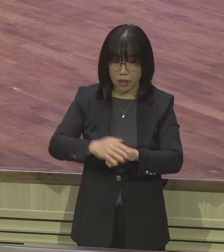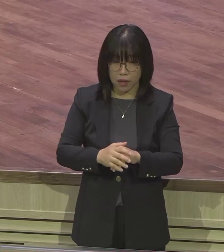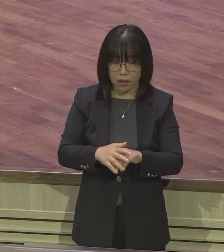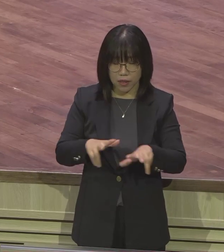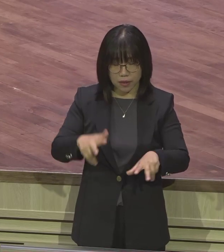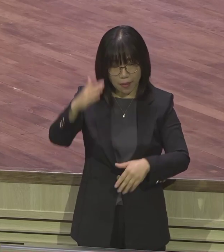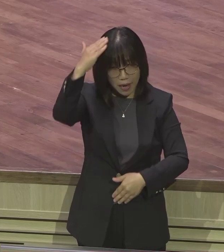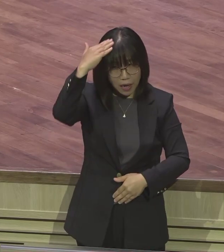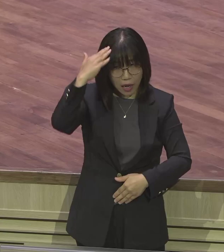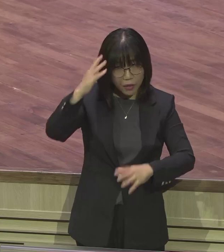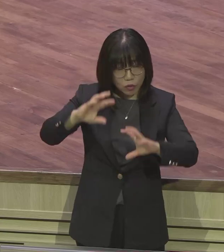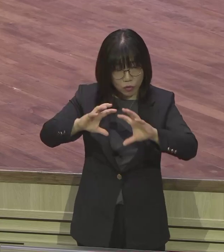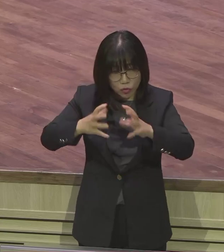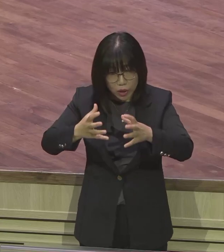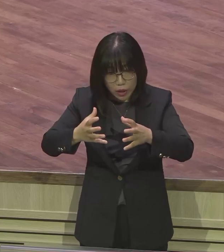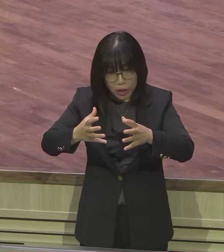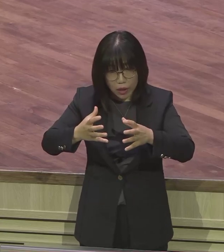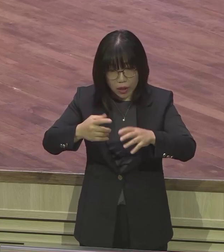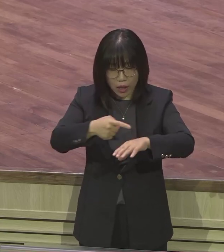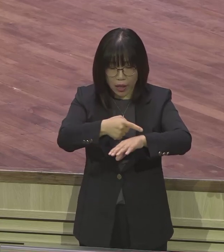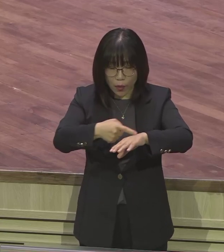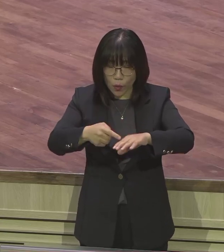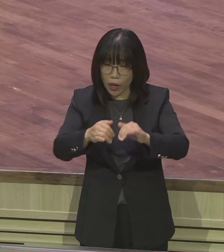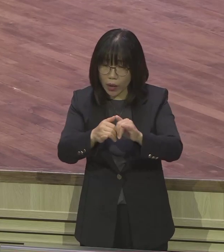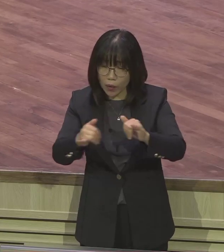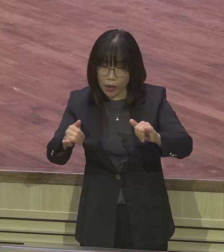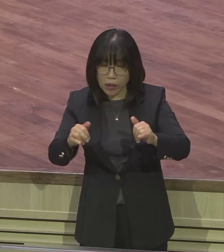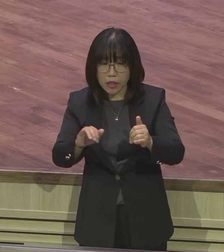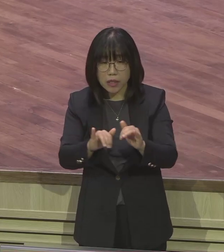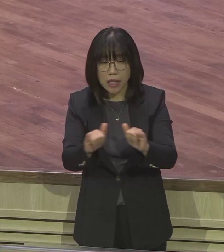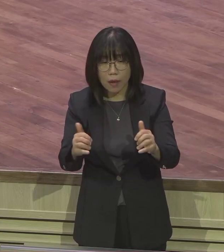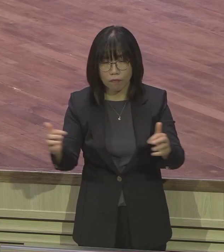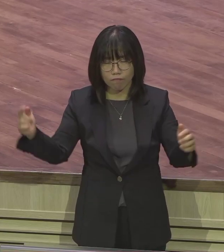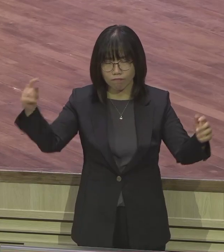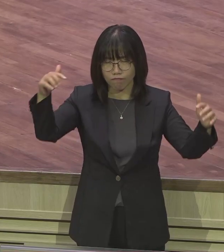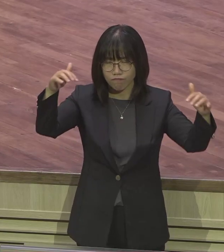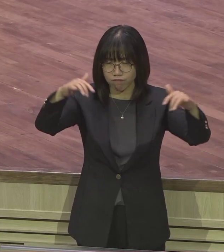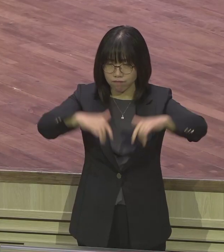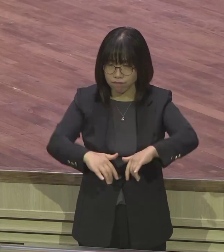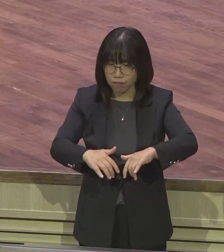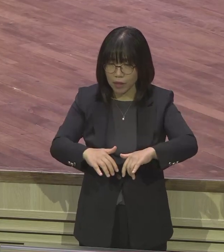다민족이 242명이 와 있어요. 지금 242만 명.